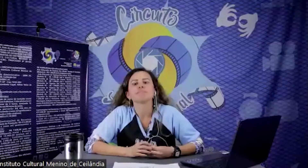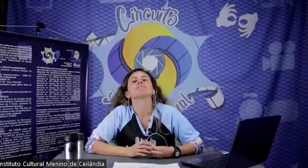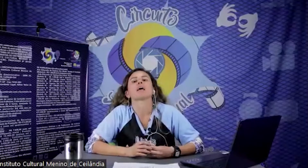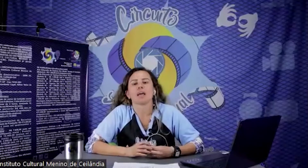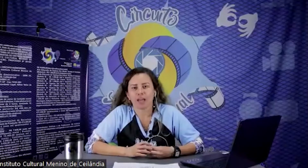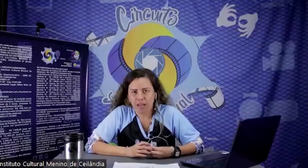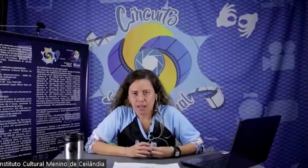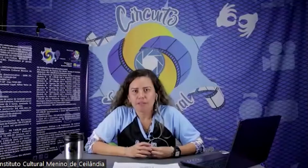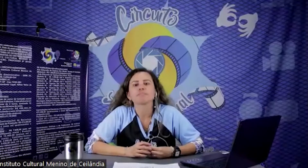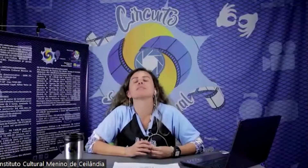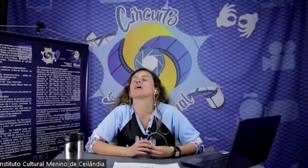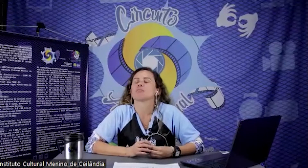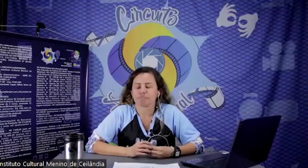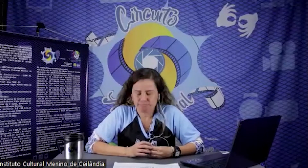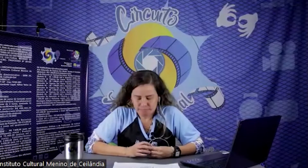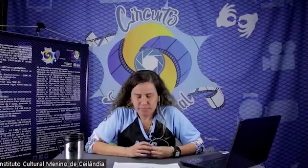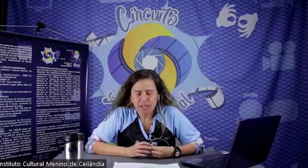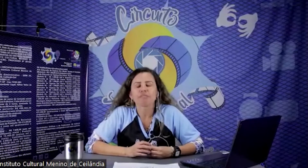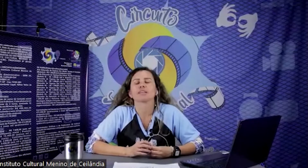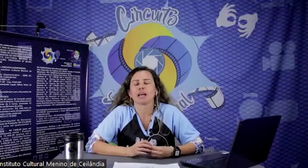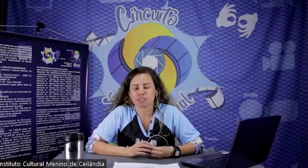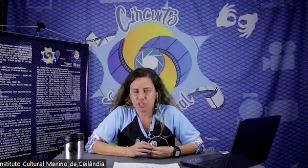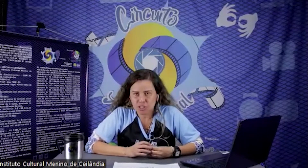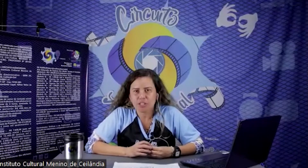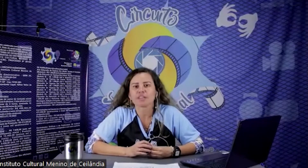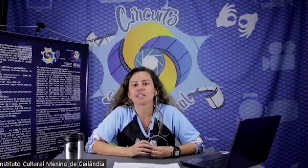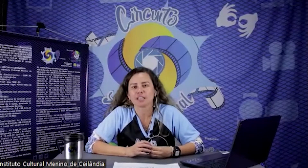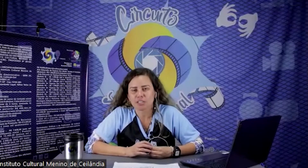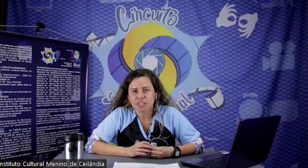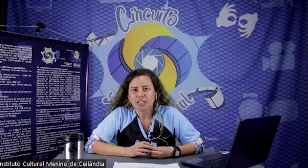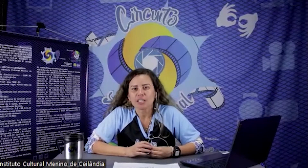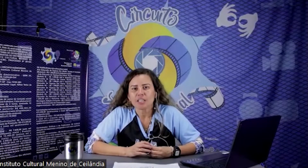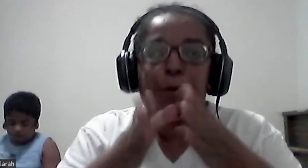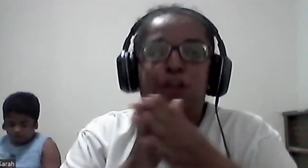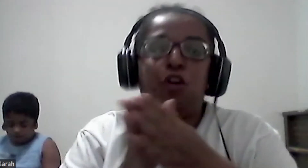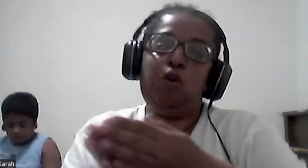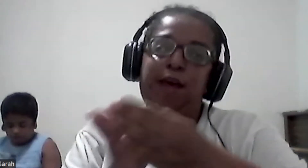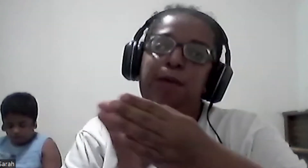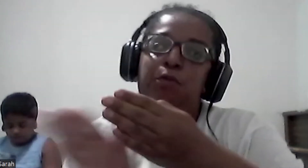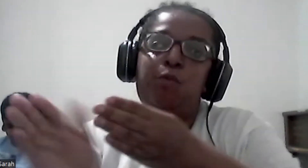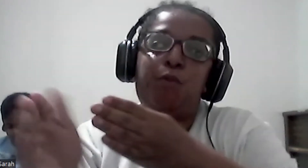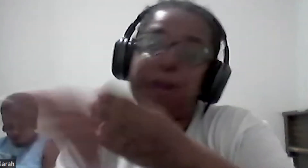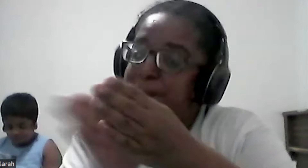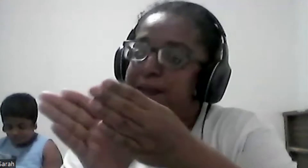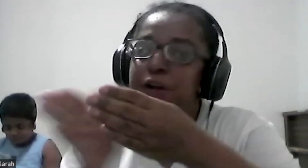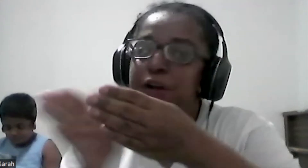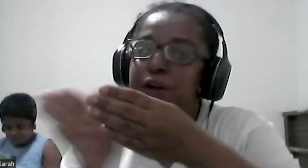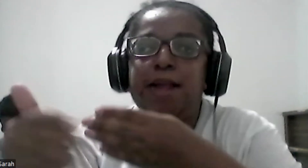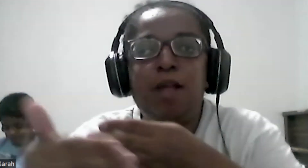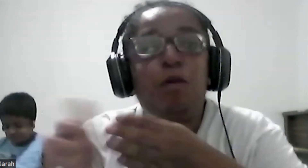recursos, não temos nada, não tem. não, é verdade, é verdade. Então ela optou, né, pela oralização, eu